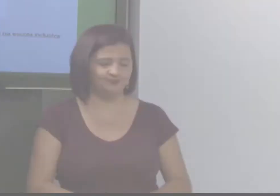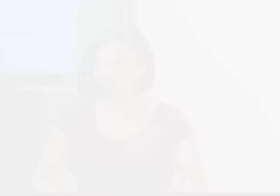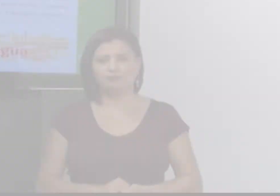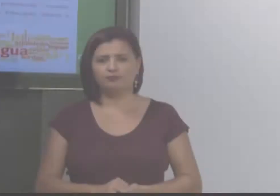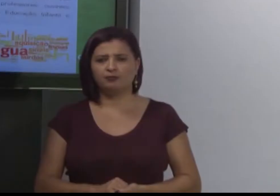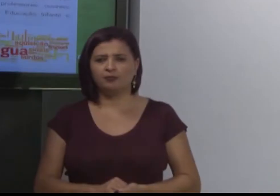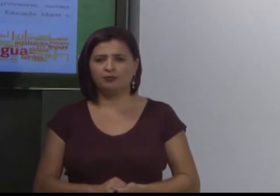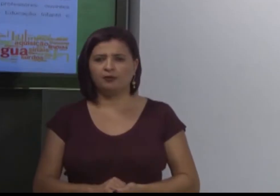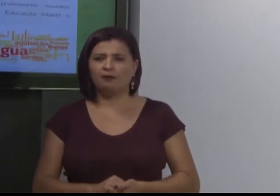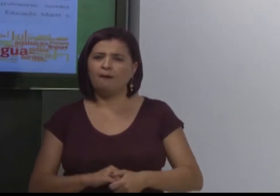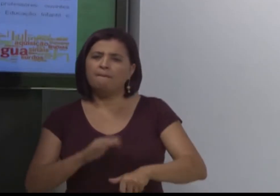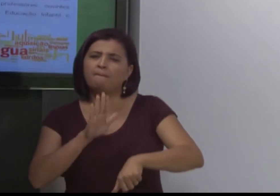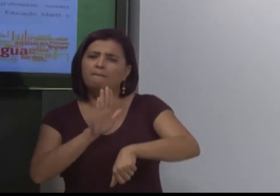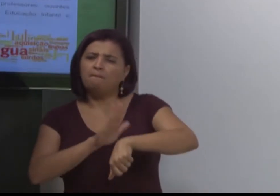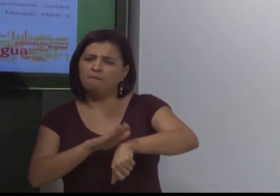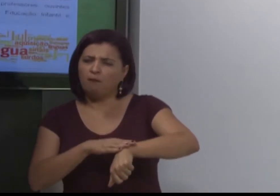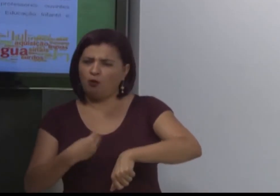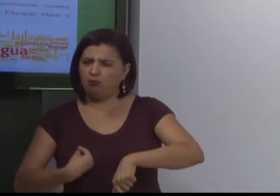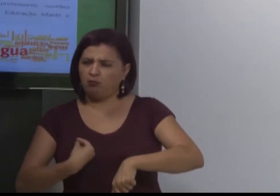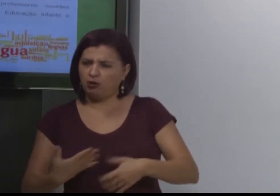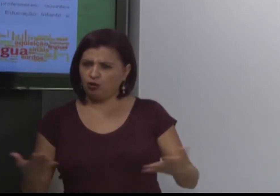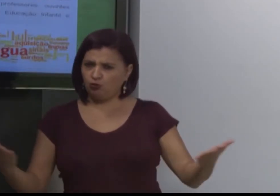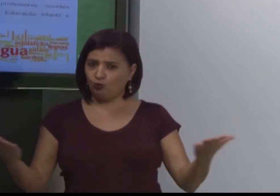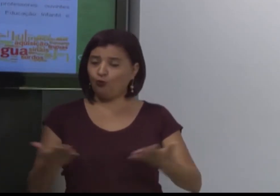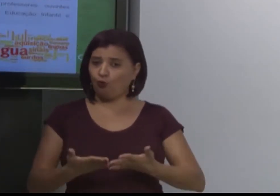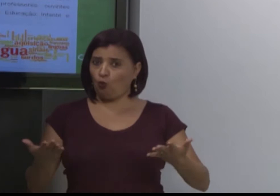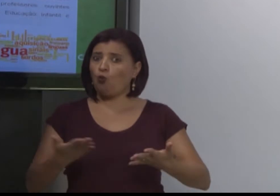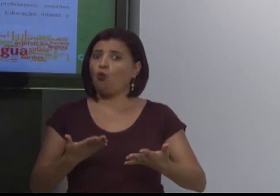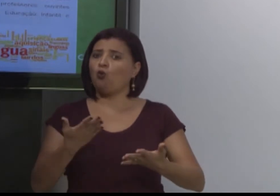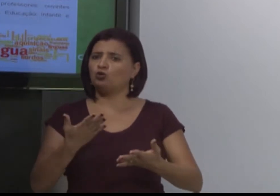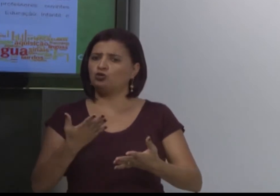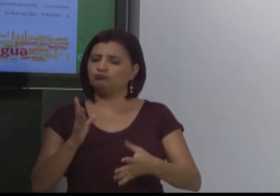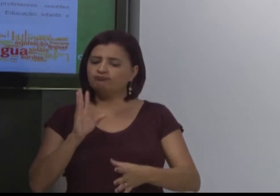O contexto atual para o ensino de surdos,